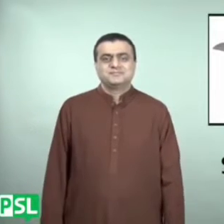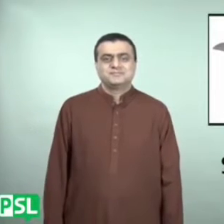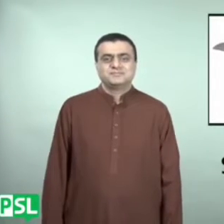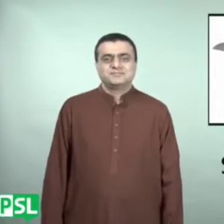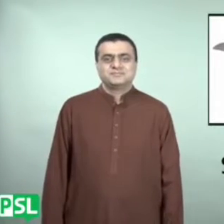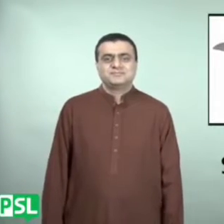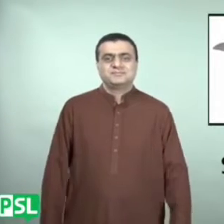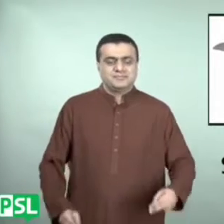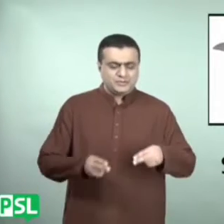سیریٹڈ چاقو.